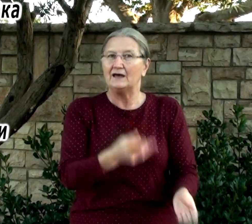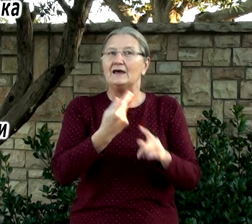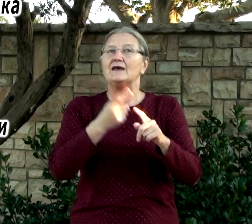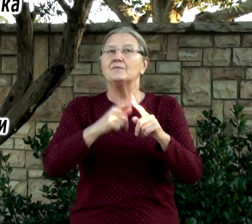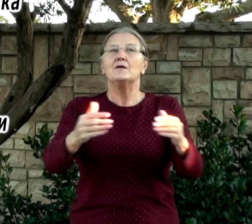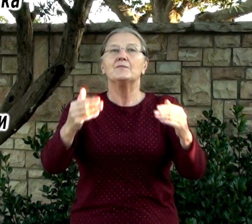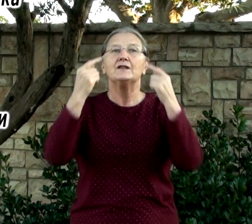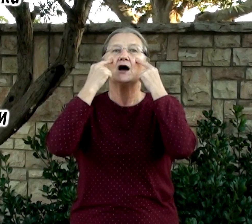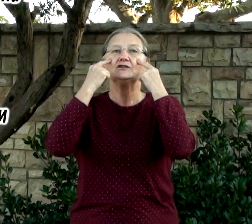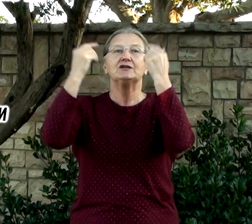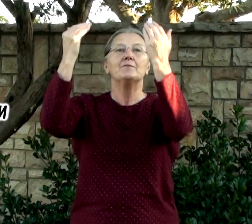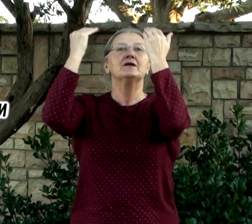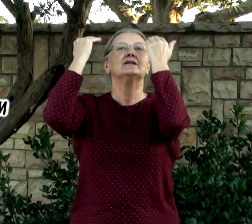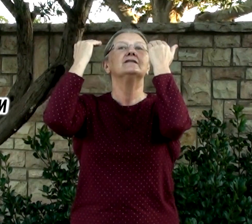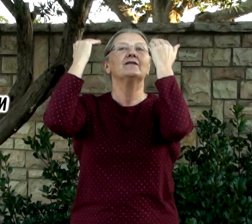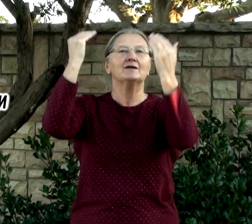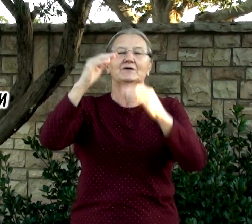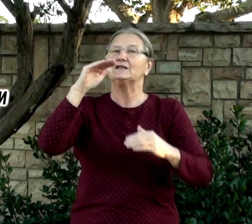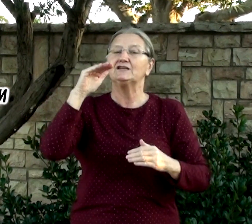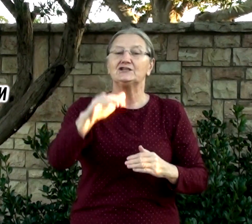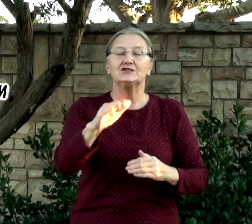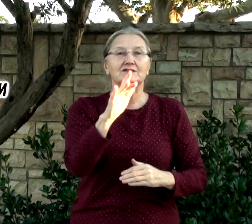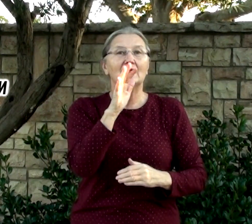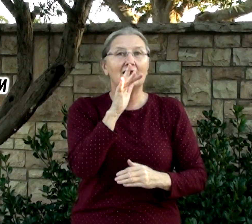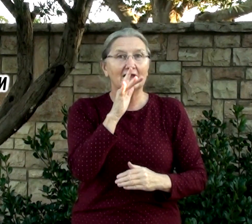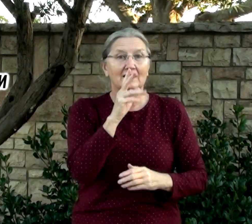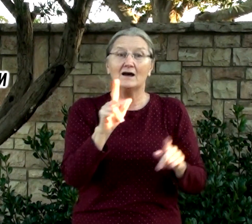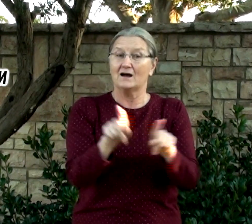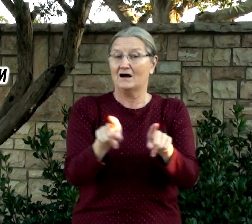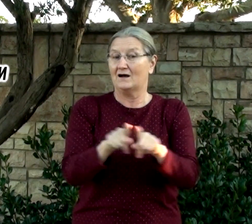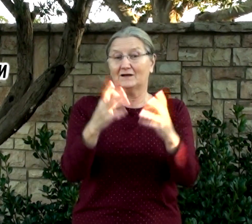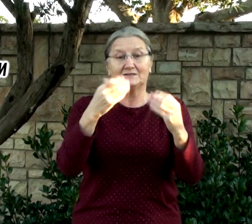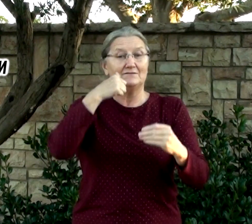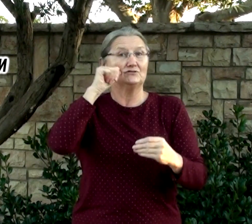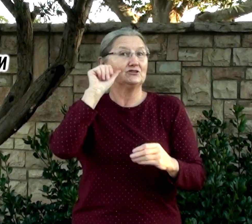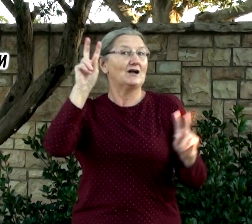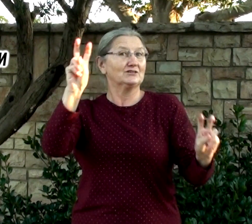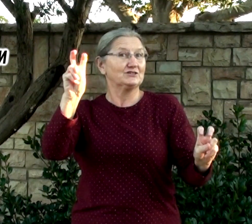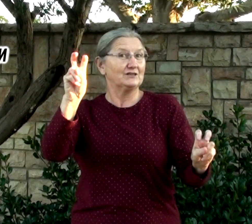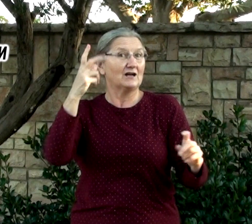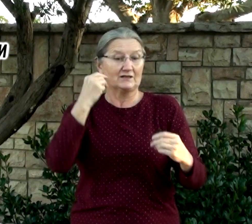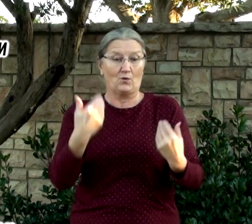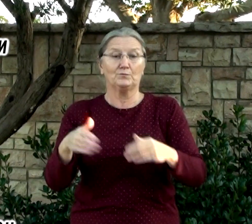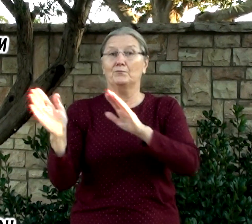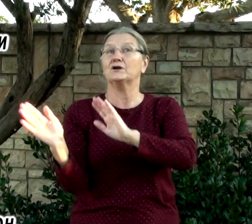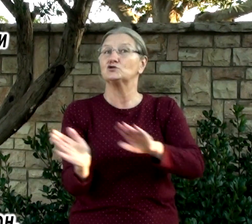ибо пред очами Твоими тысяча лет, как день вчерашний, когда он прошел,